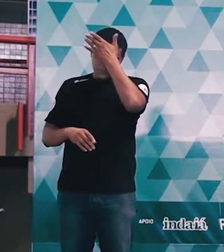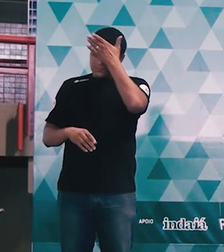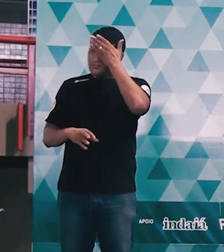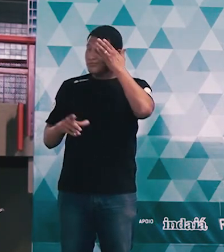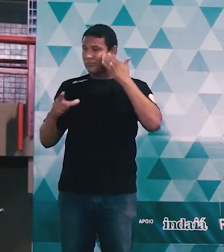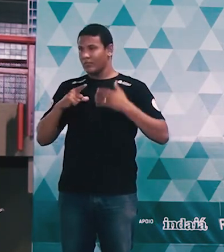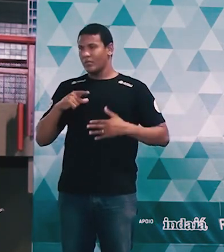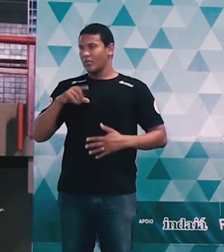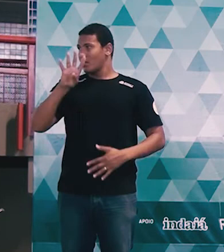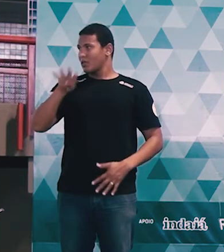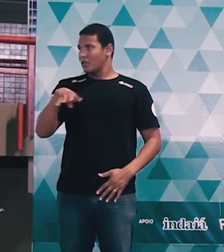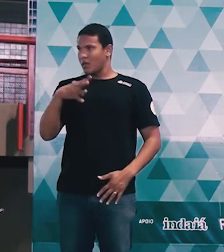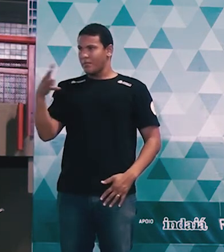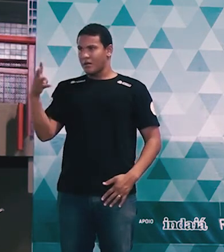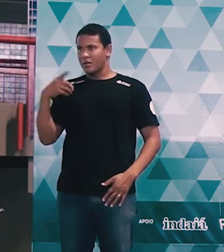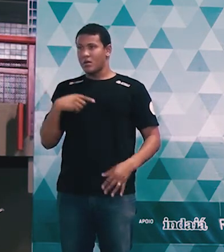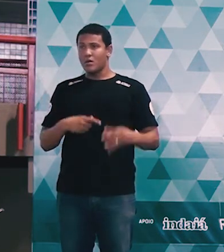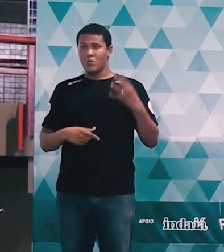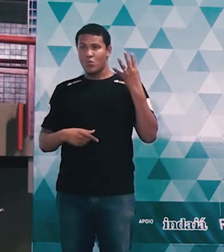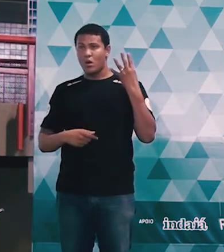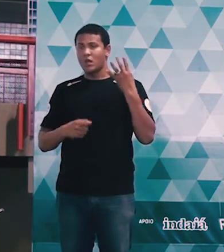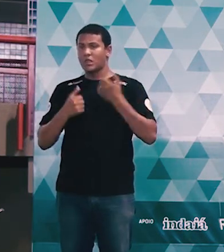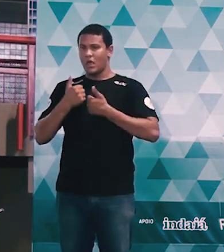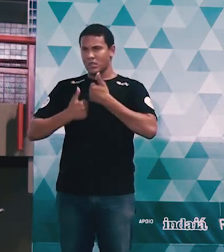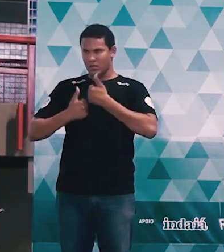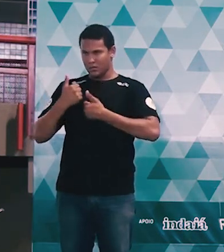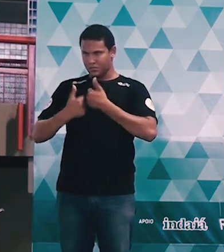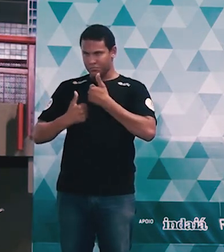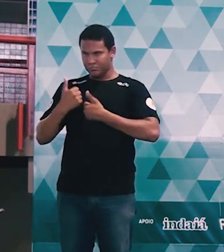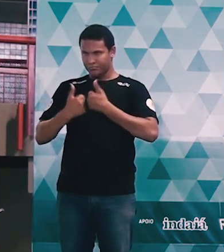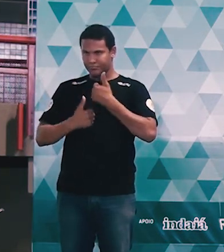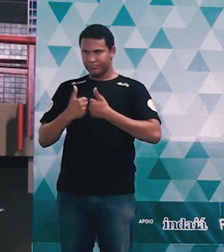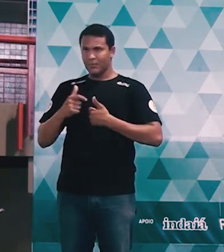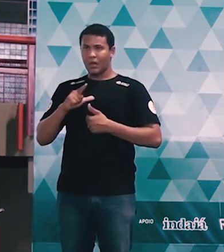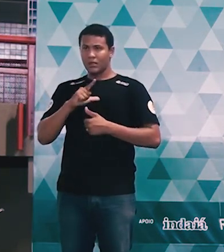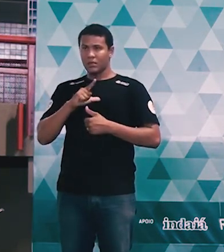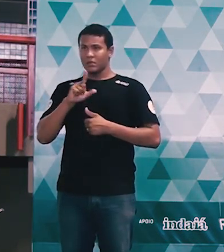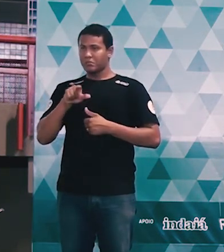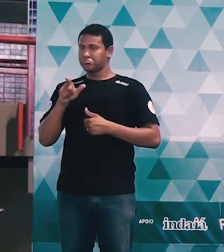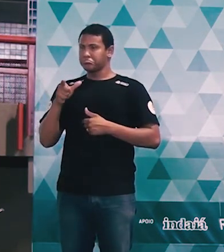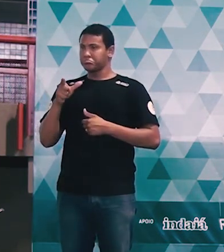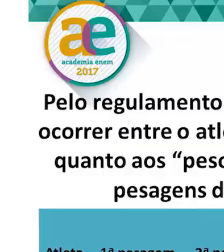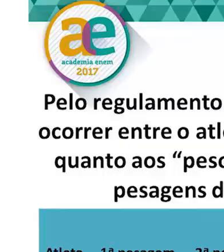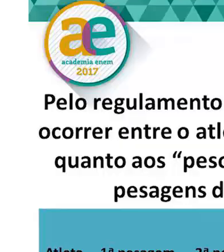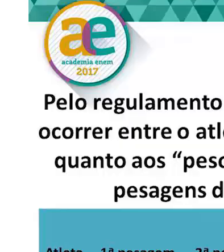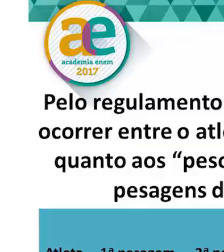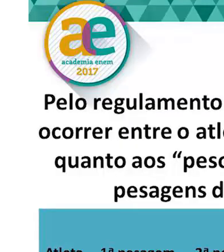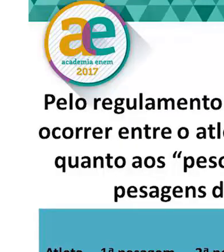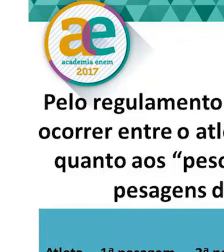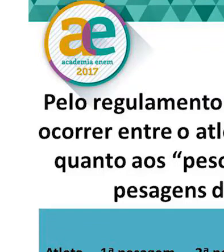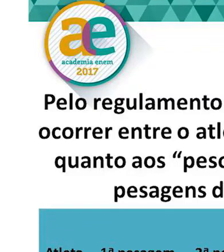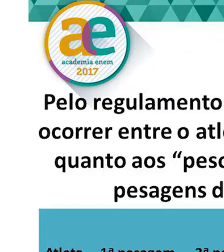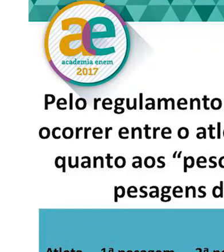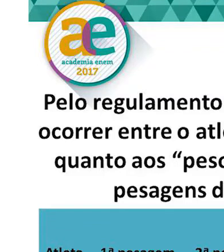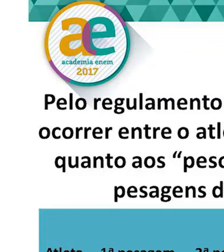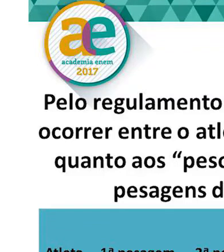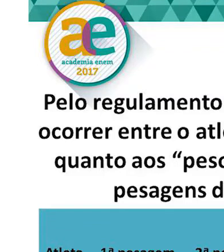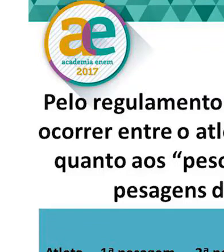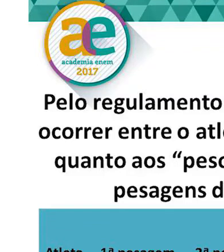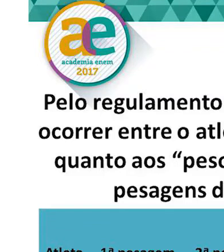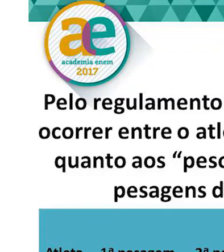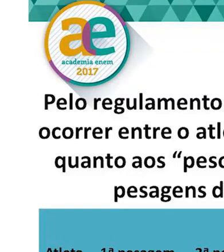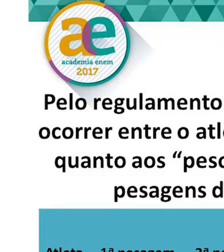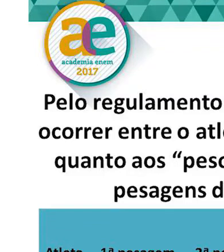4 atletas. E o enunciado da questão disse que deveria ser realizada uma luta. E a luta deveria ser